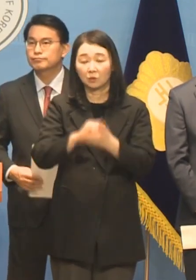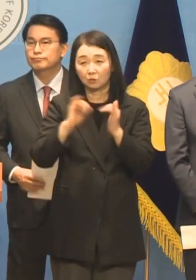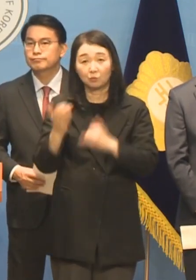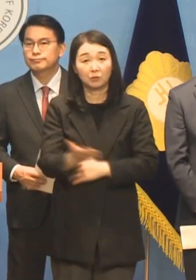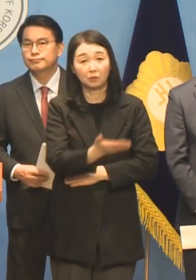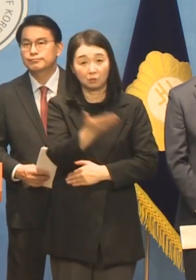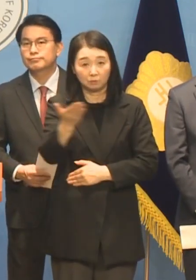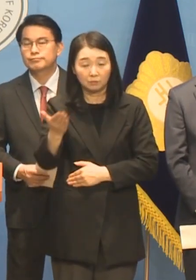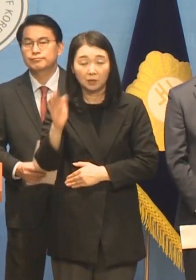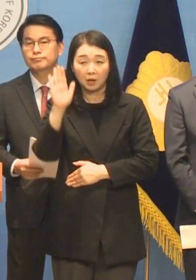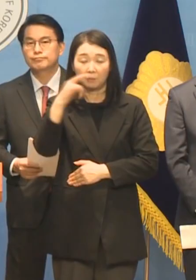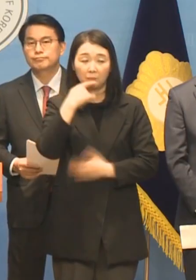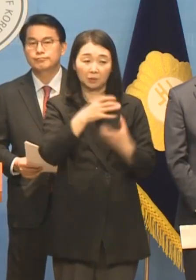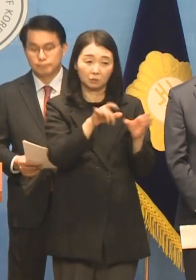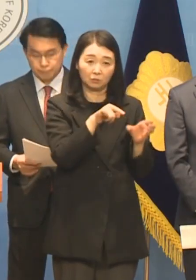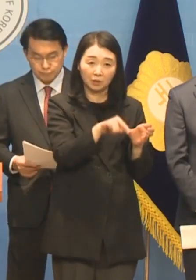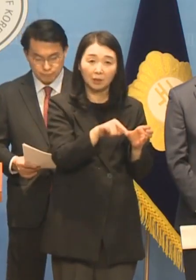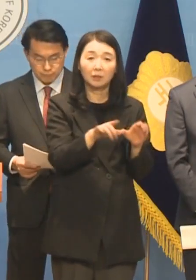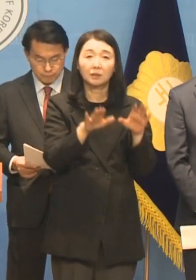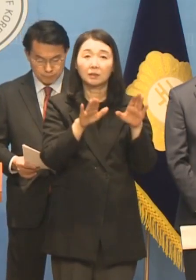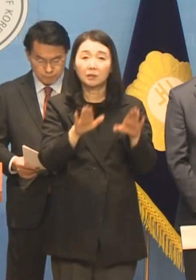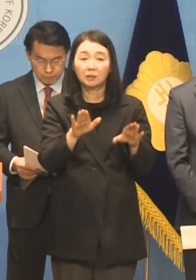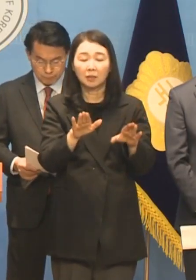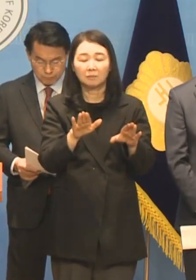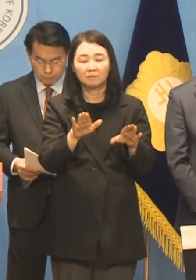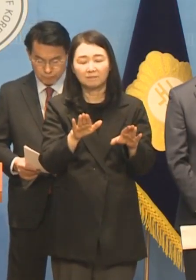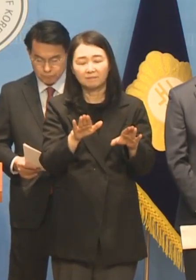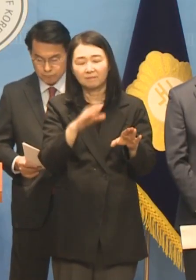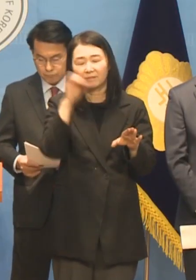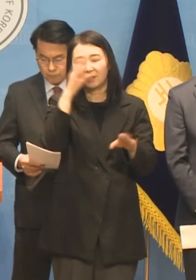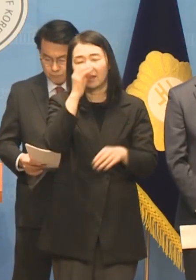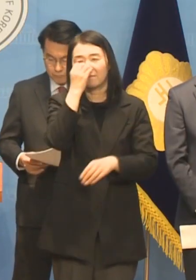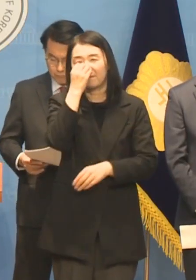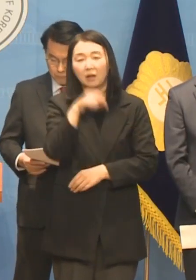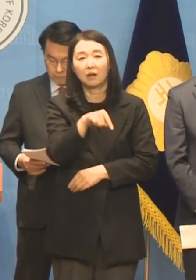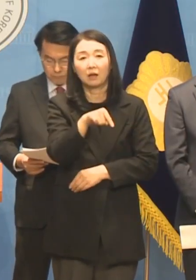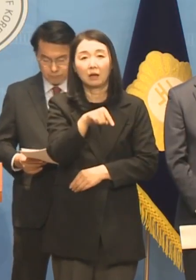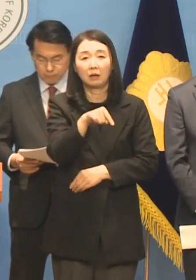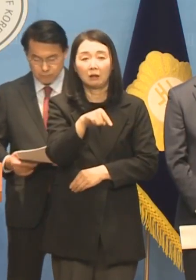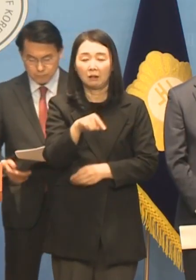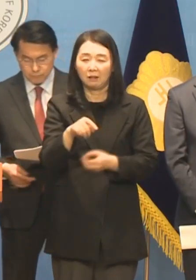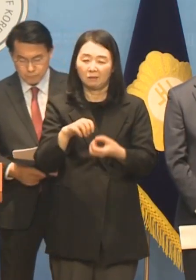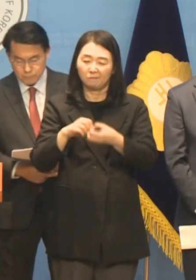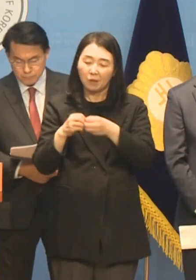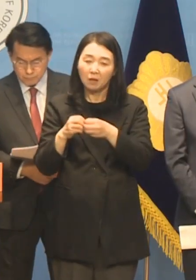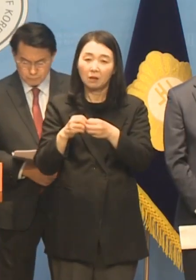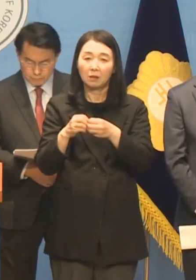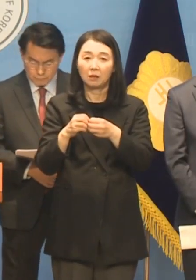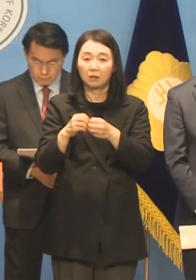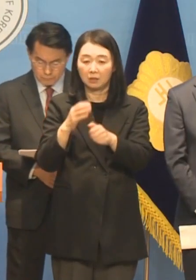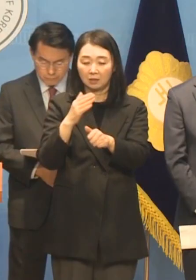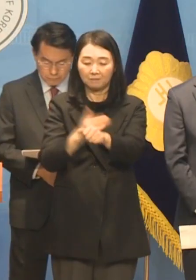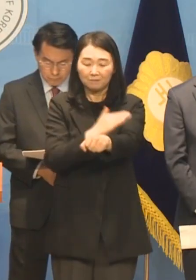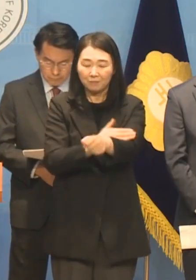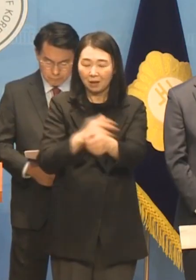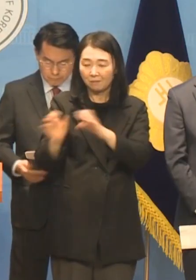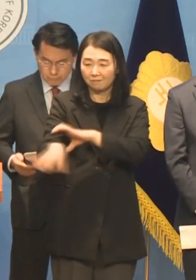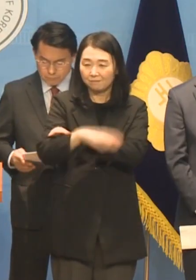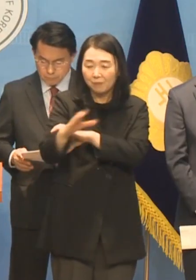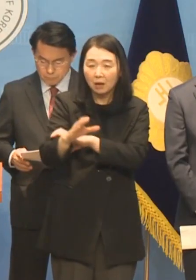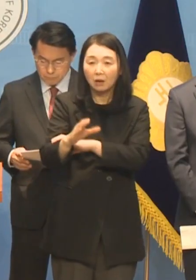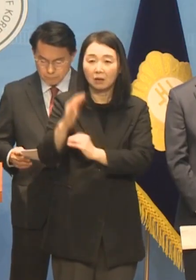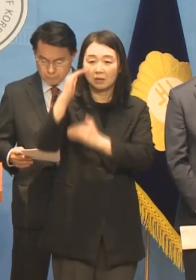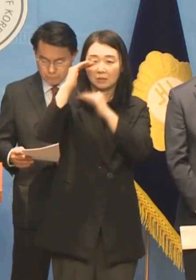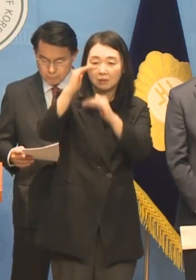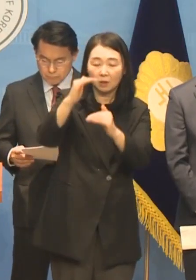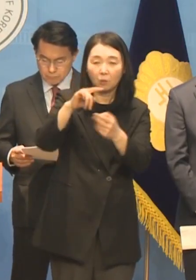여러분께서도 앞으로도 민주당이 더 이상 무책임하고 기만적인 궤변으로 사실을 호도하고 국익을 해치지